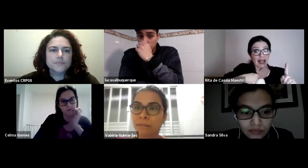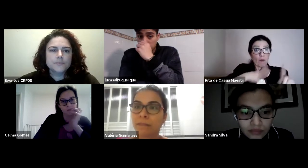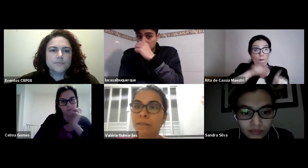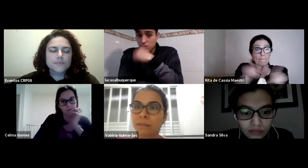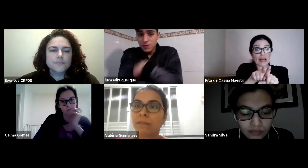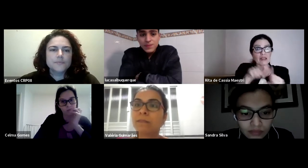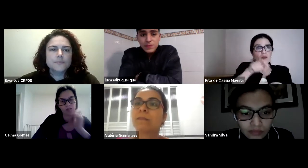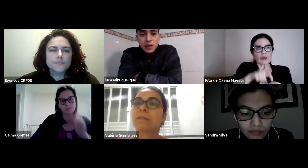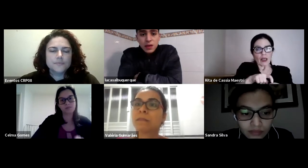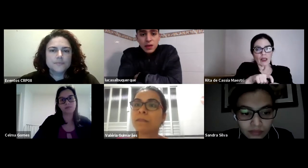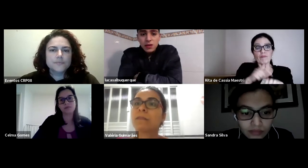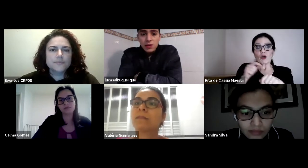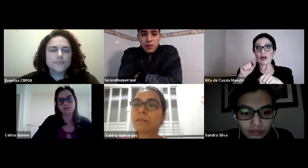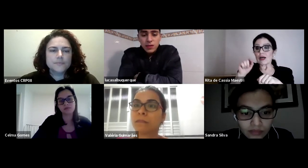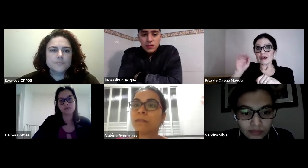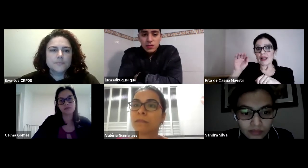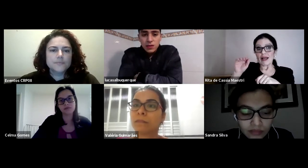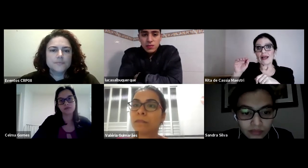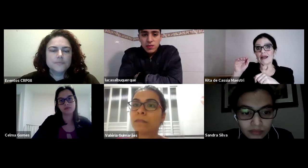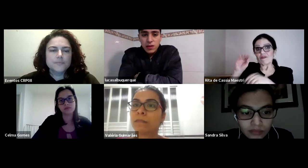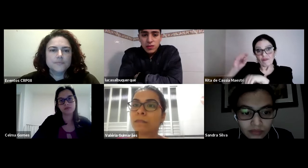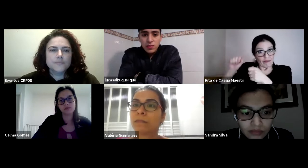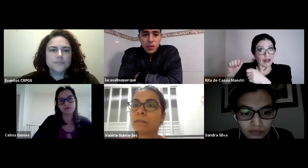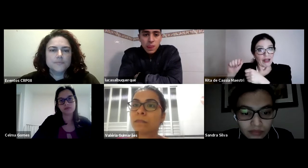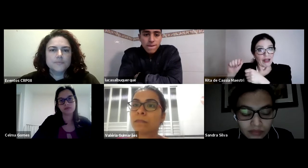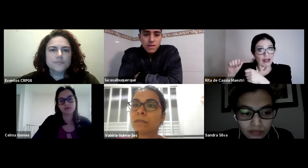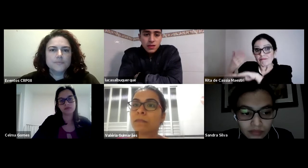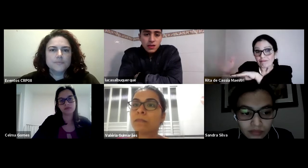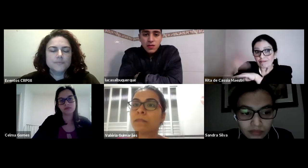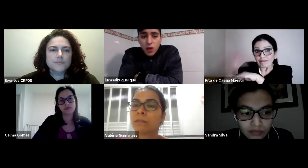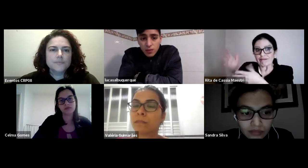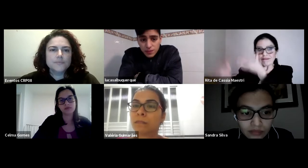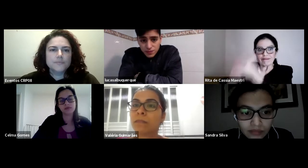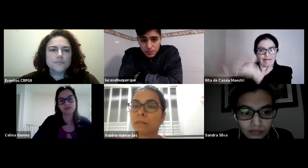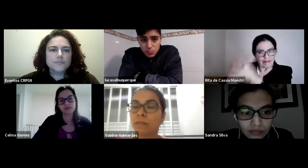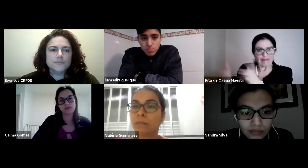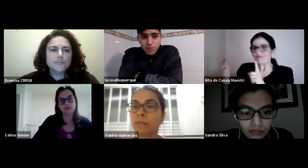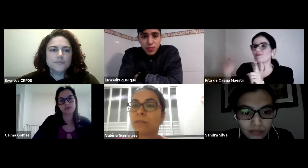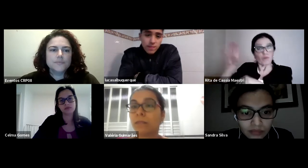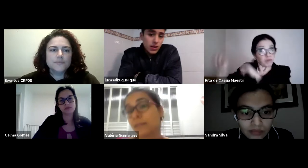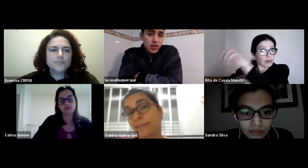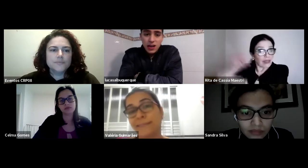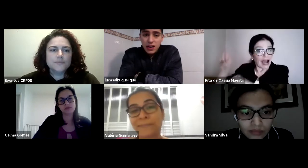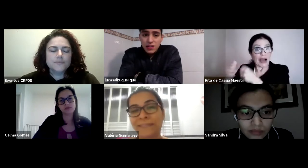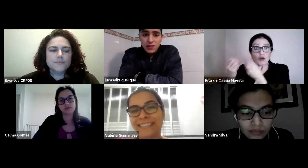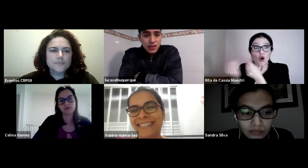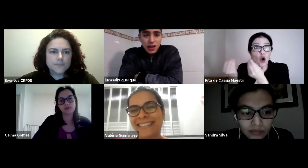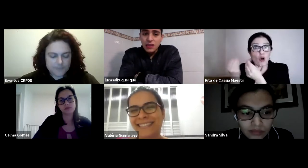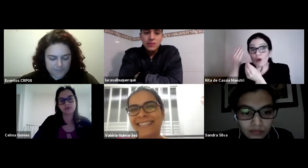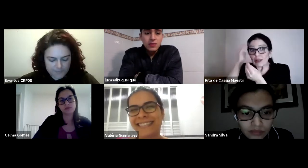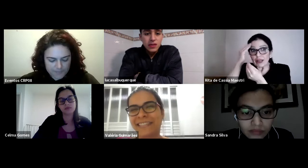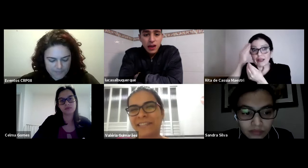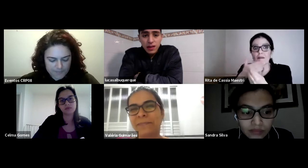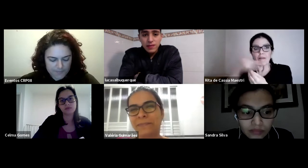com a comunicação, eu também preciso, nesse momento, de certa forma, praticar a língua de